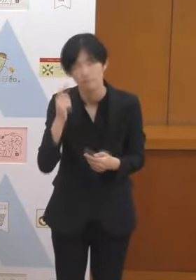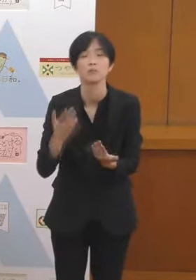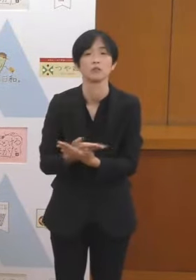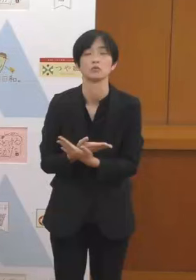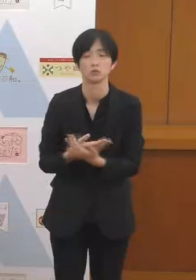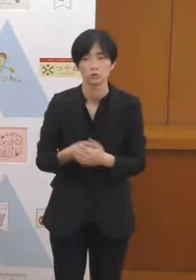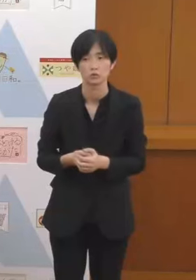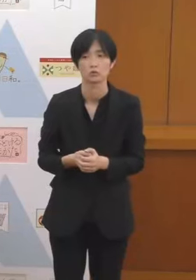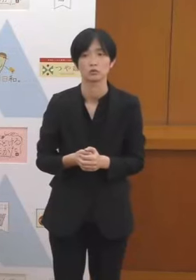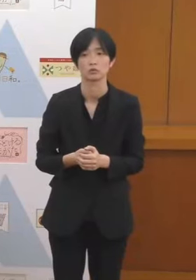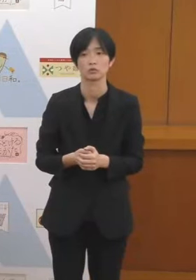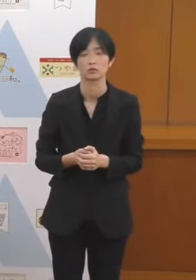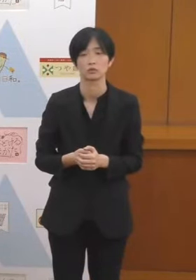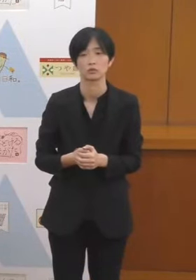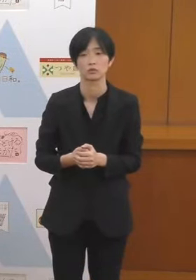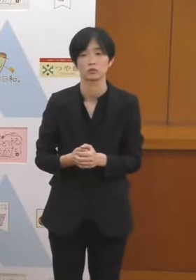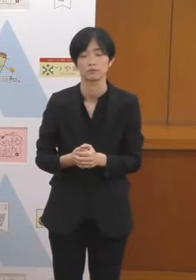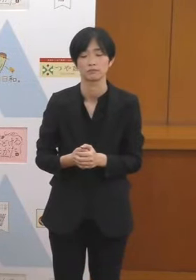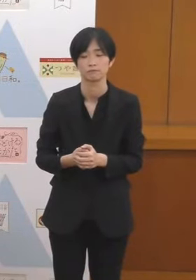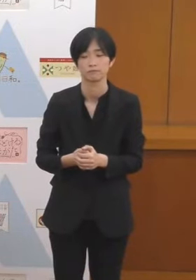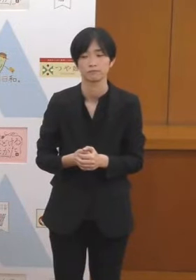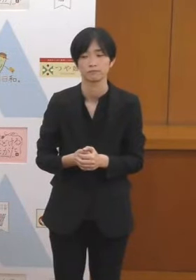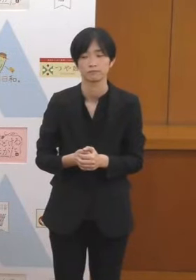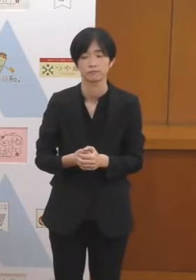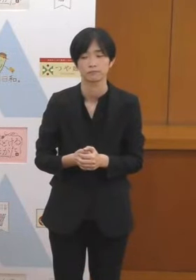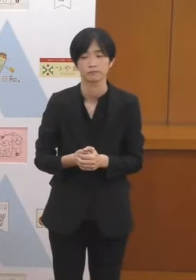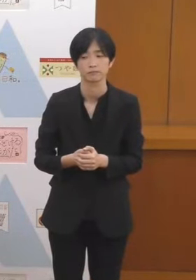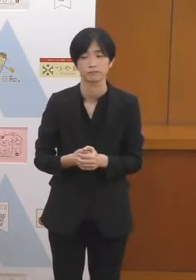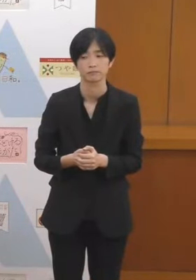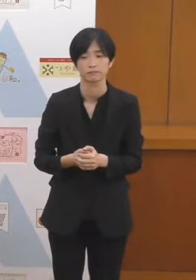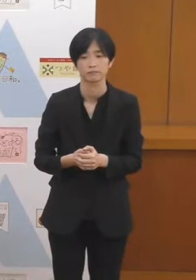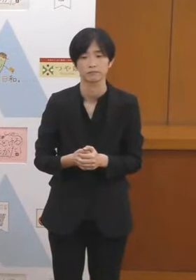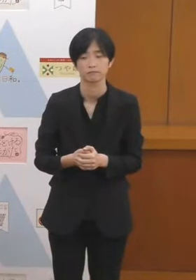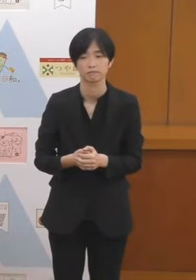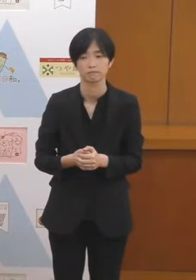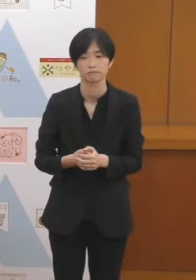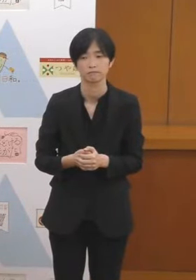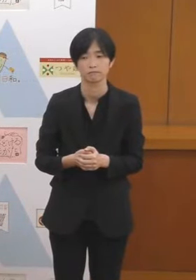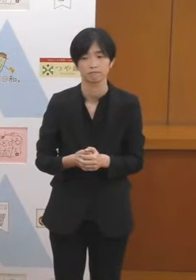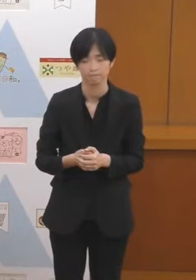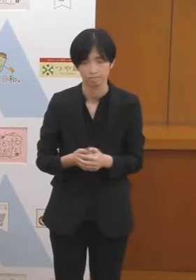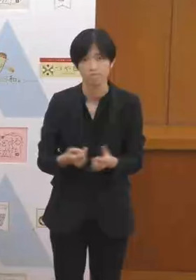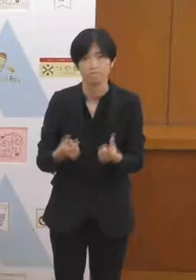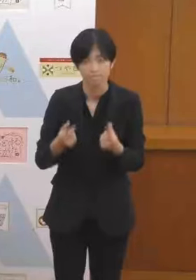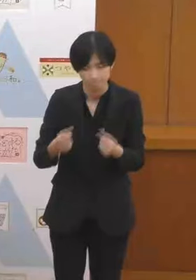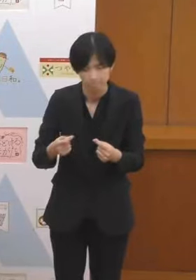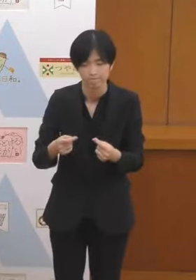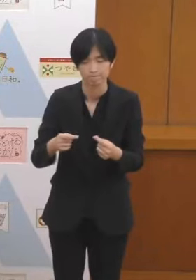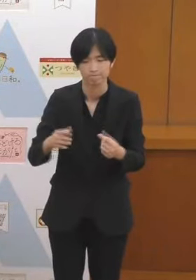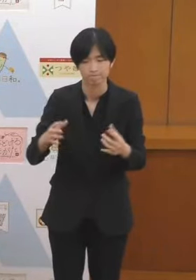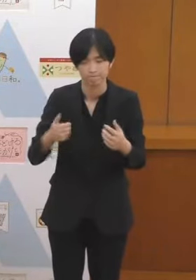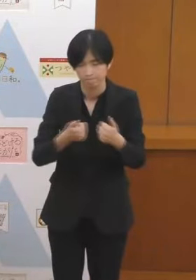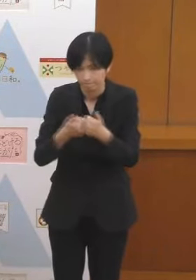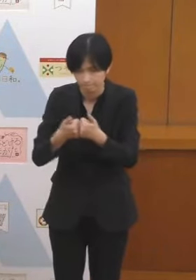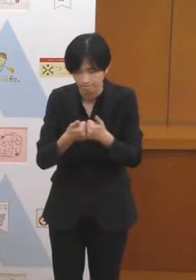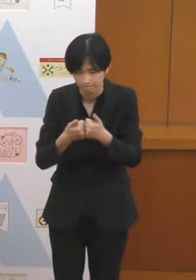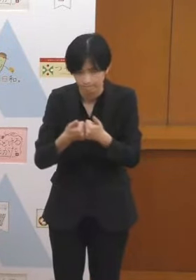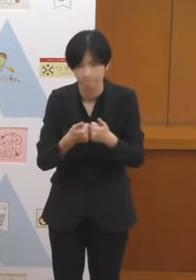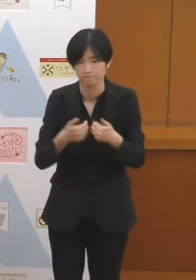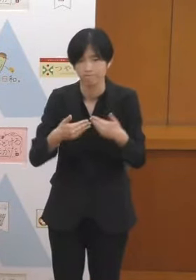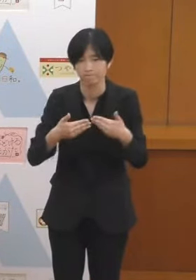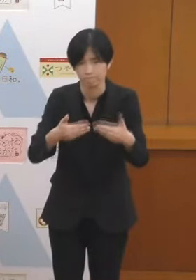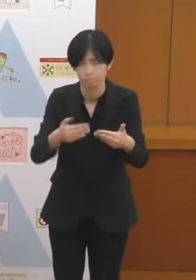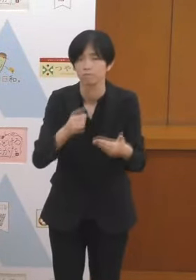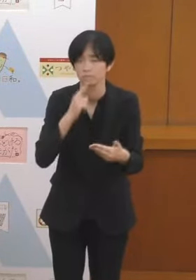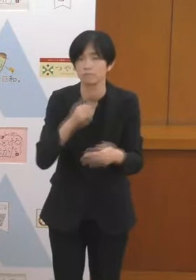今すぐということではないけれどもしっかりえ検討した上でえ進めていくと